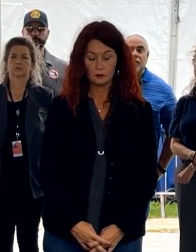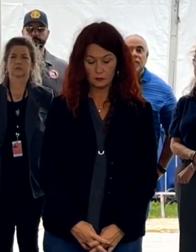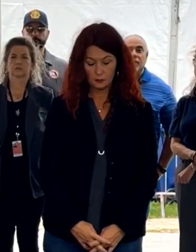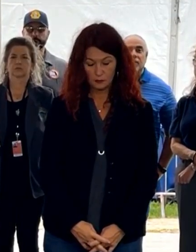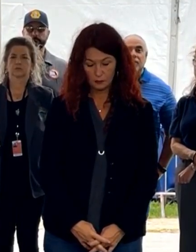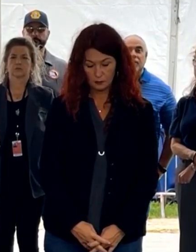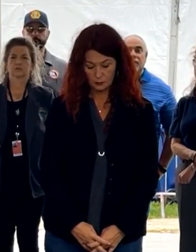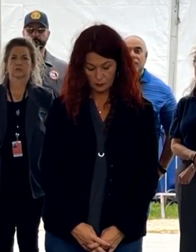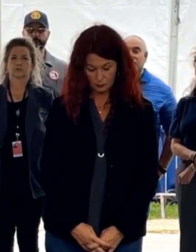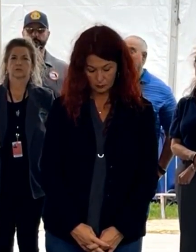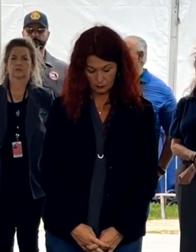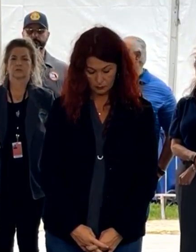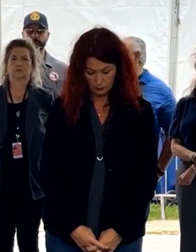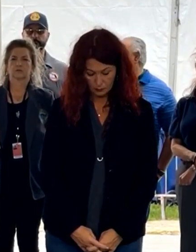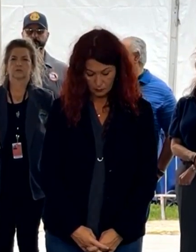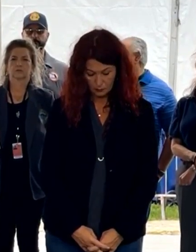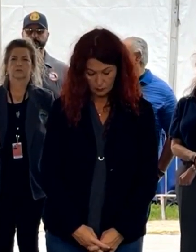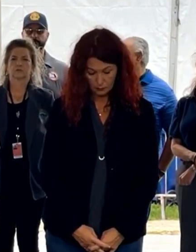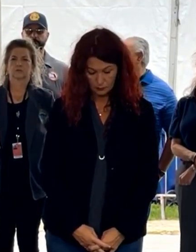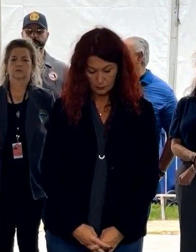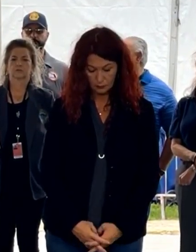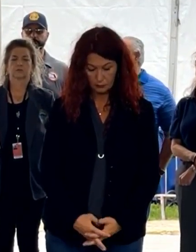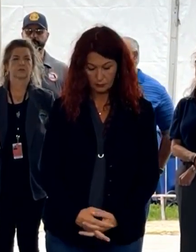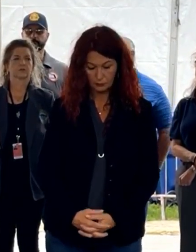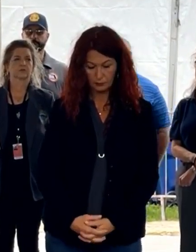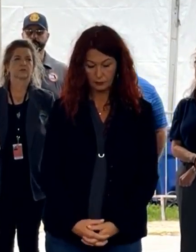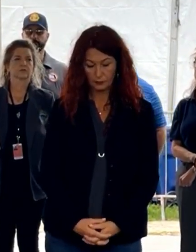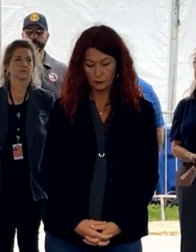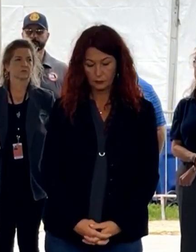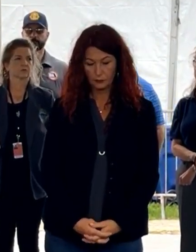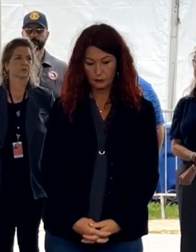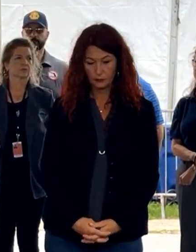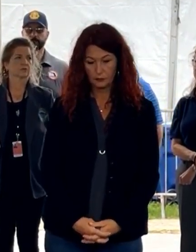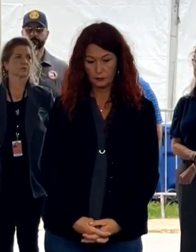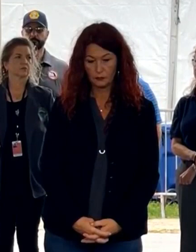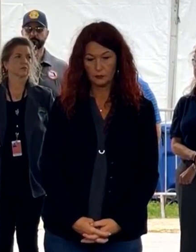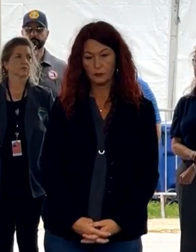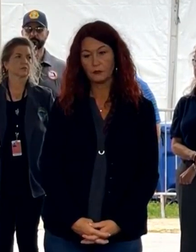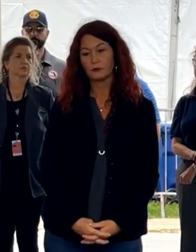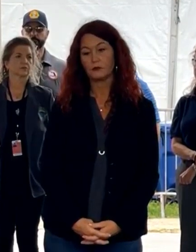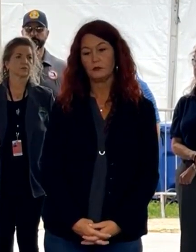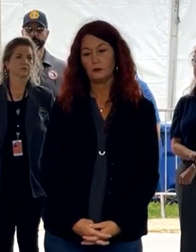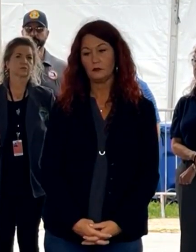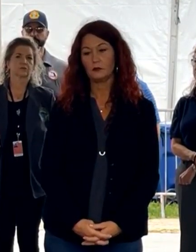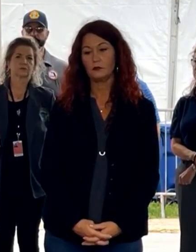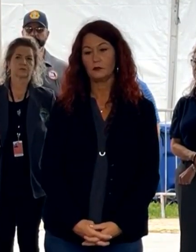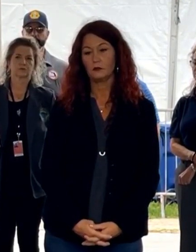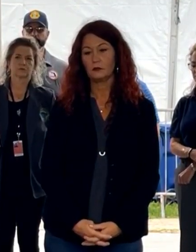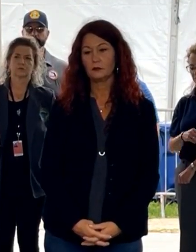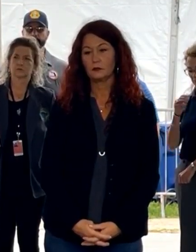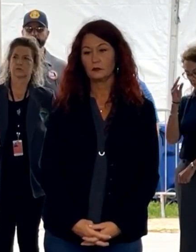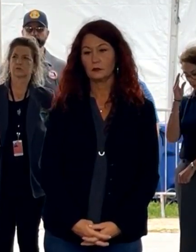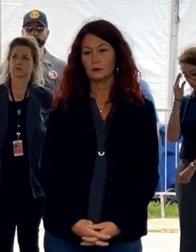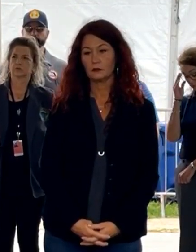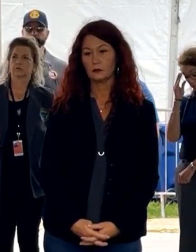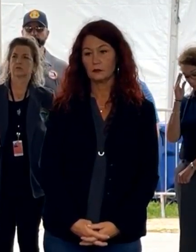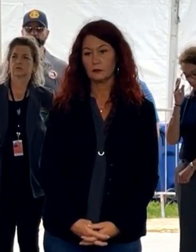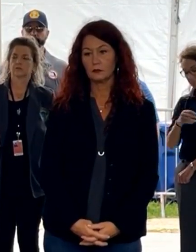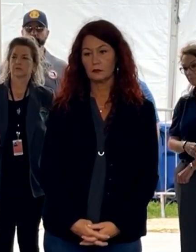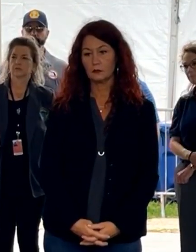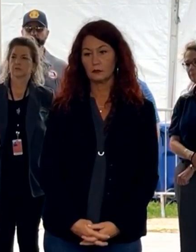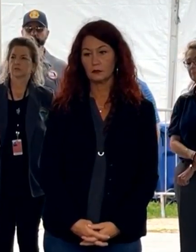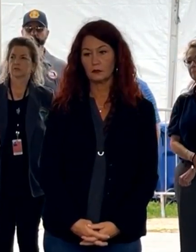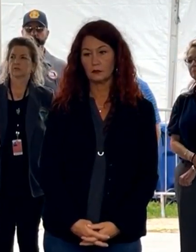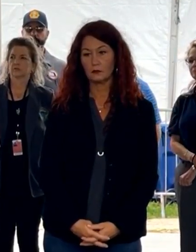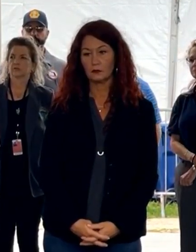inimaginable, difícil para todos. También estamos trabajando arduamente para brindar respiro y apoyo a los hombres